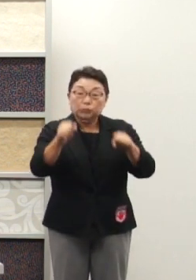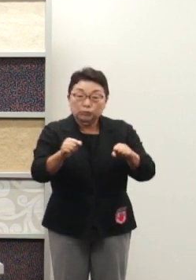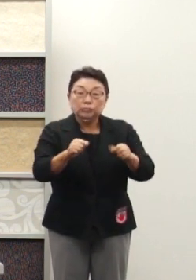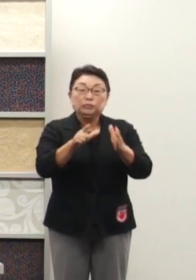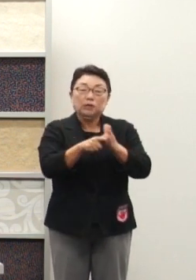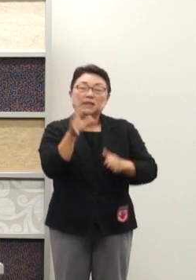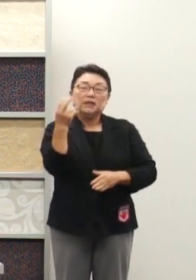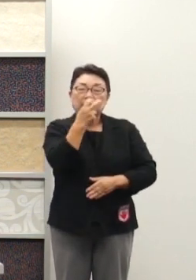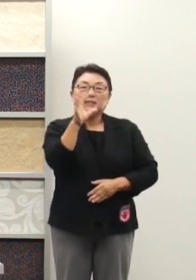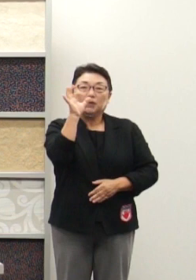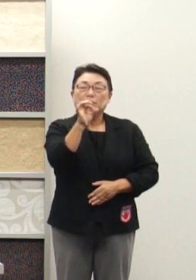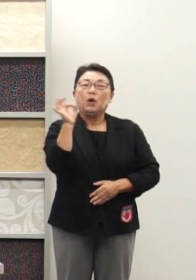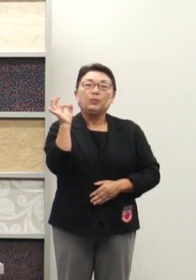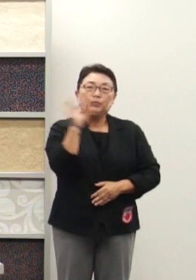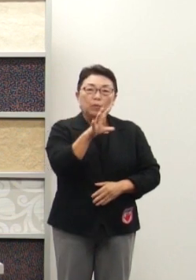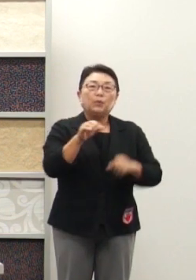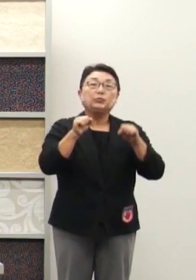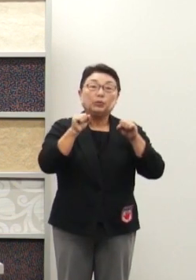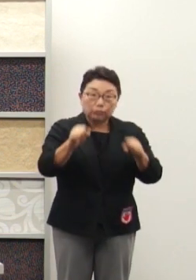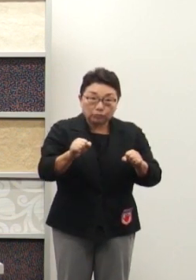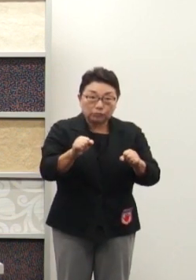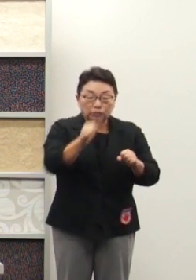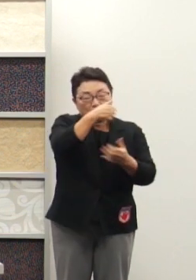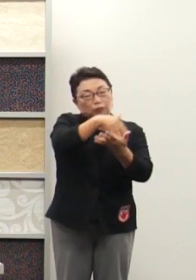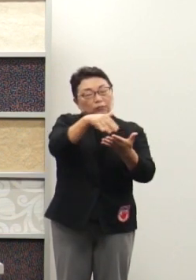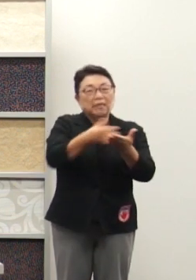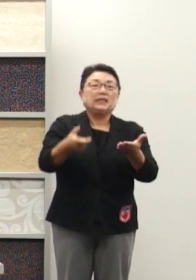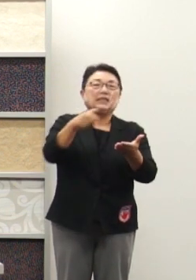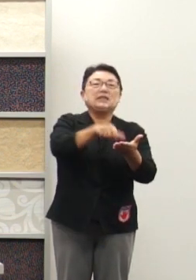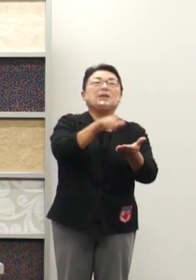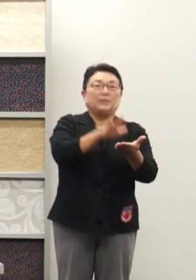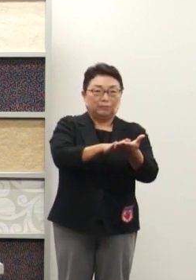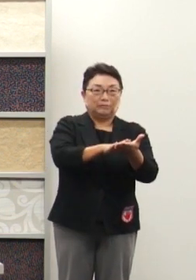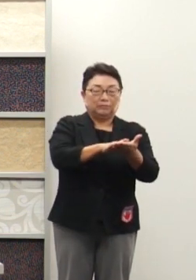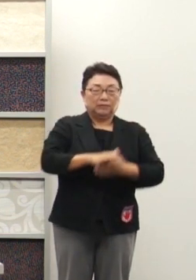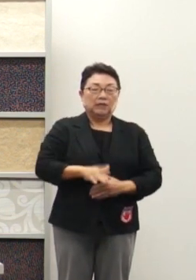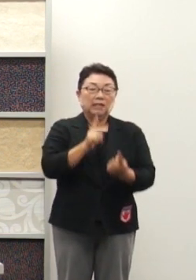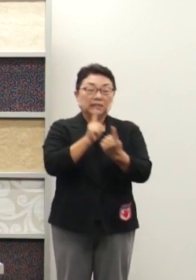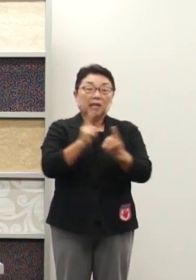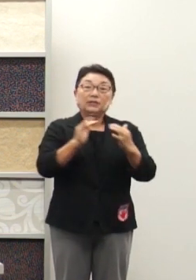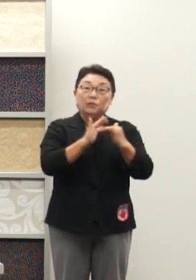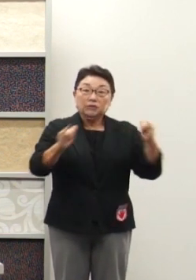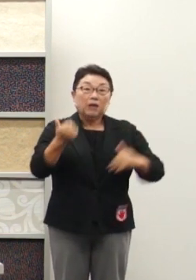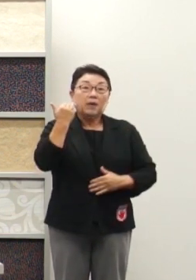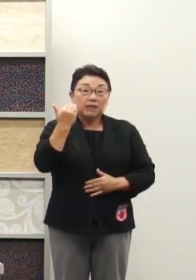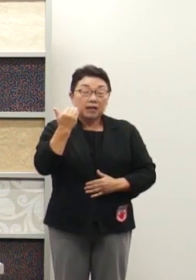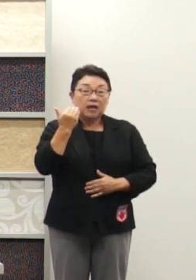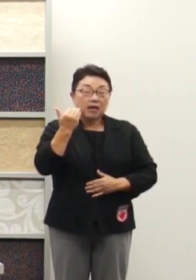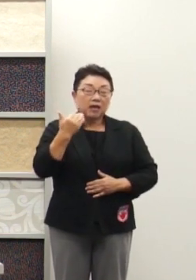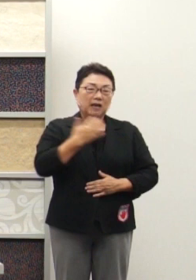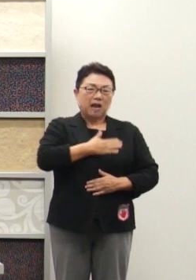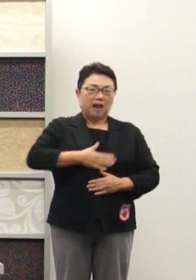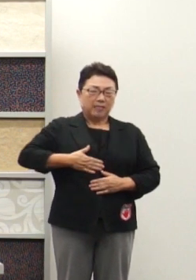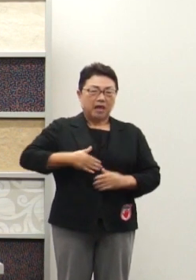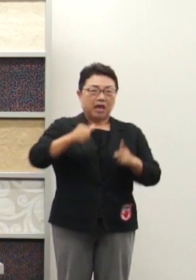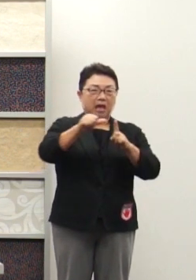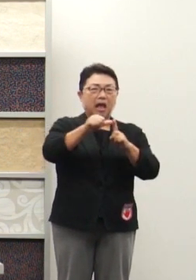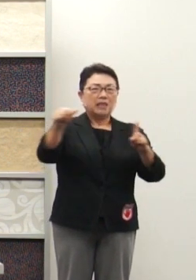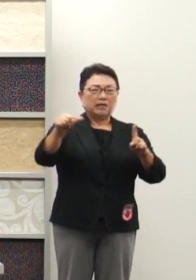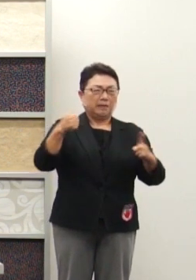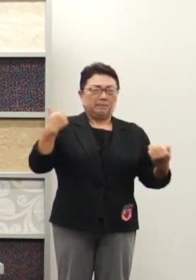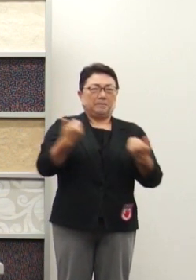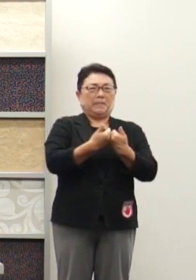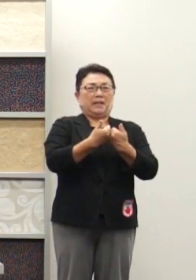用を無料とするべく予算措置を講じてまいります。対象となりますのはアナフィラキシーの既往歴が